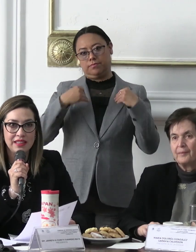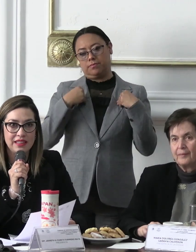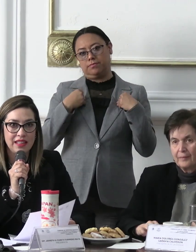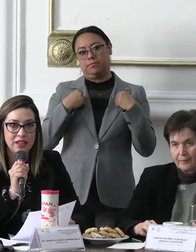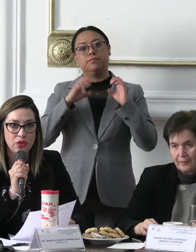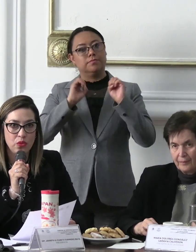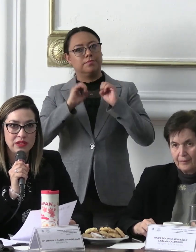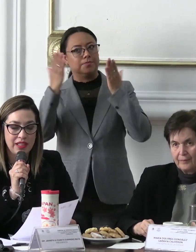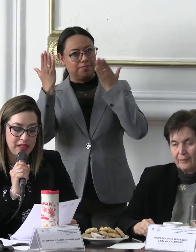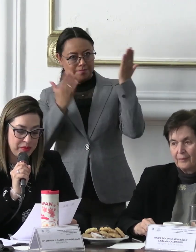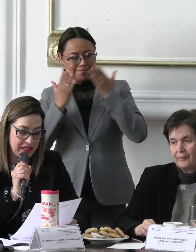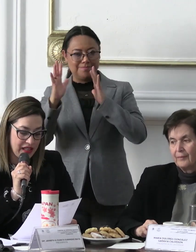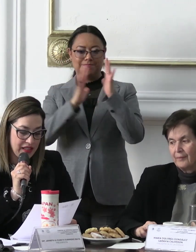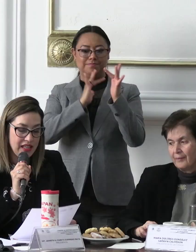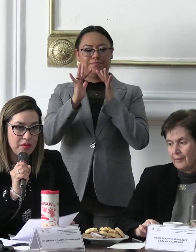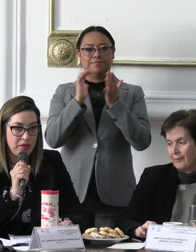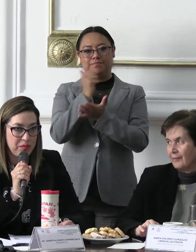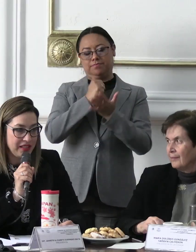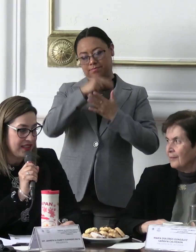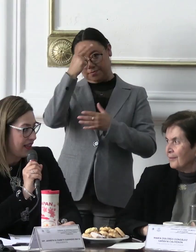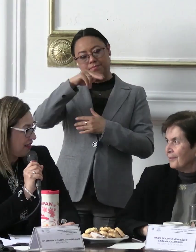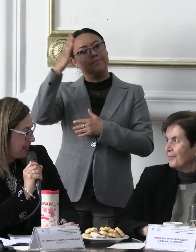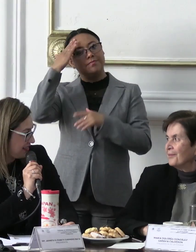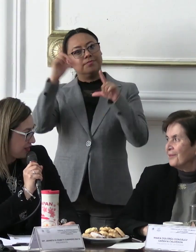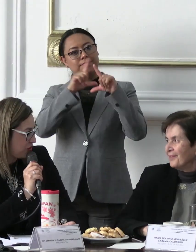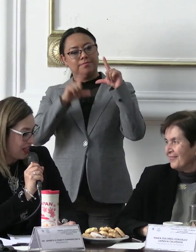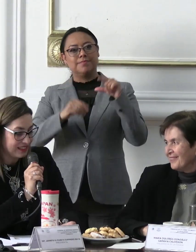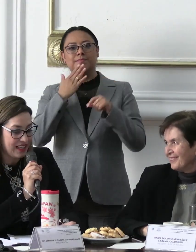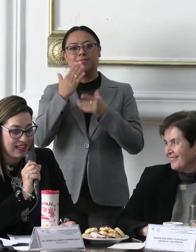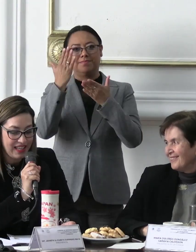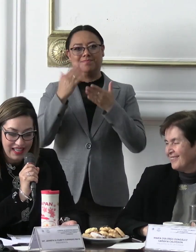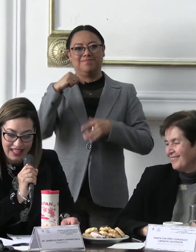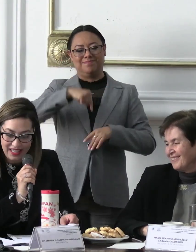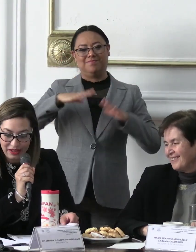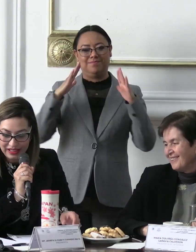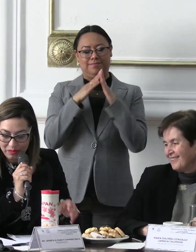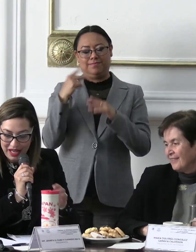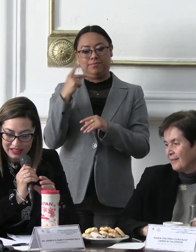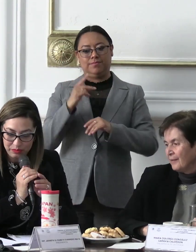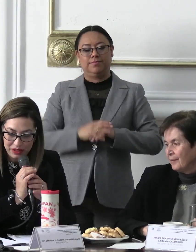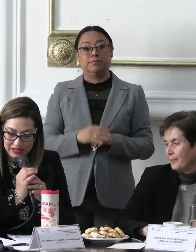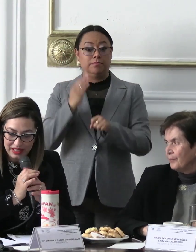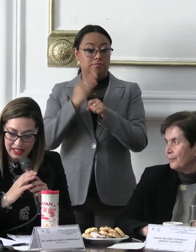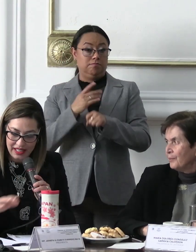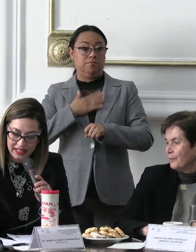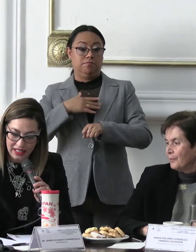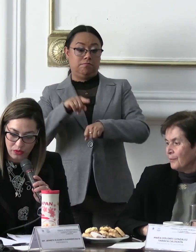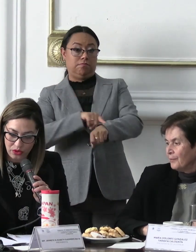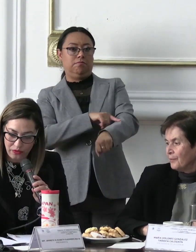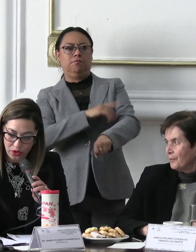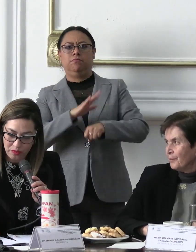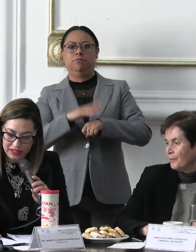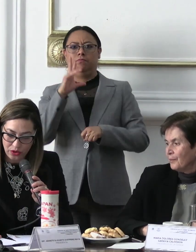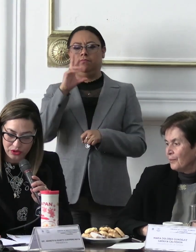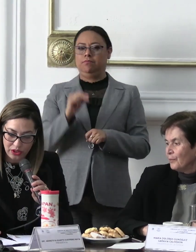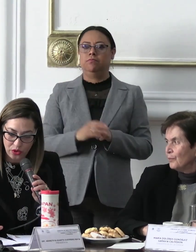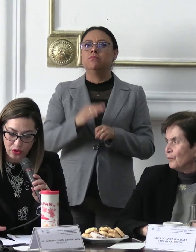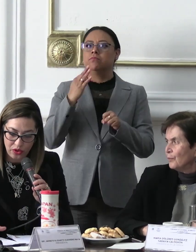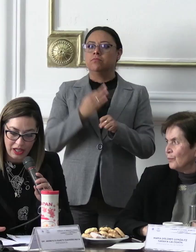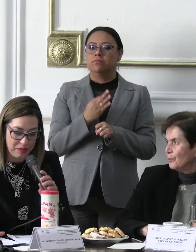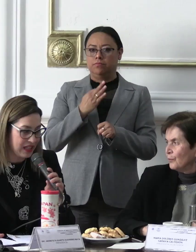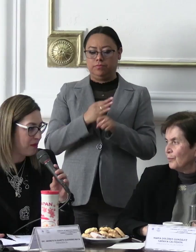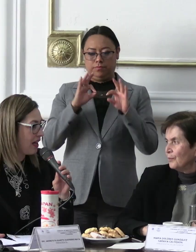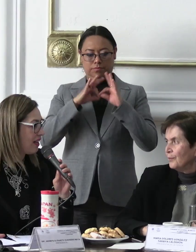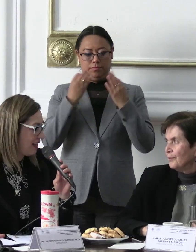y transitan nuestra capital. Bienvenida, esta es su casa y sin más, pues de acuerdo al formato,